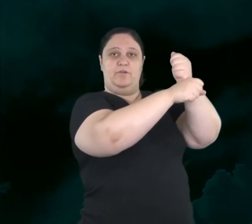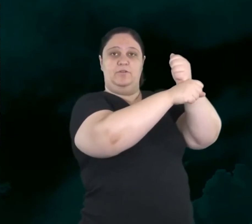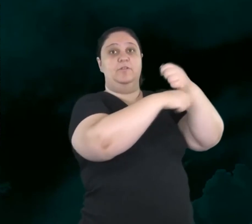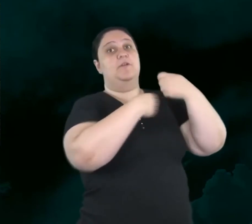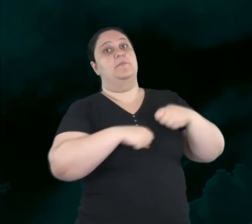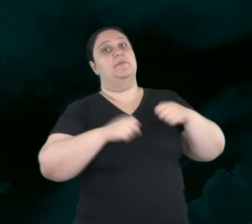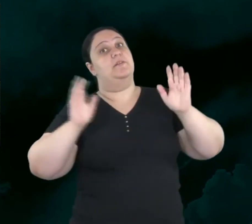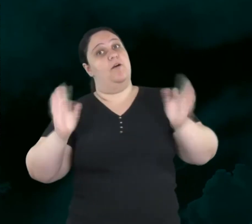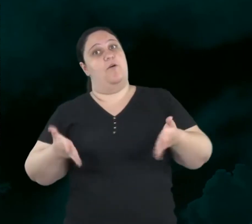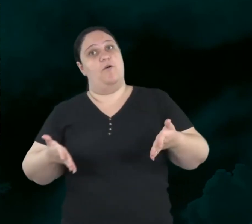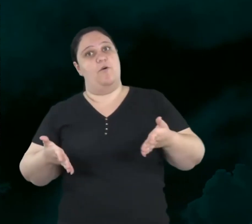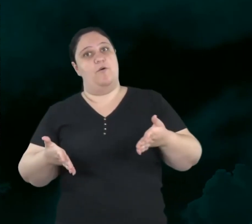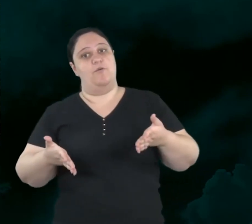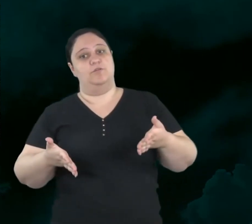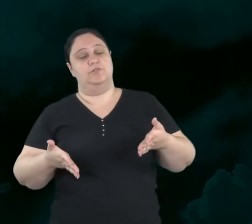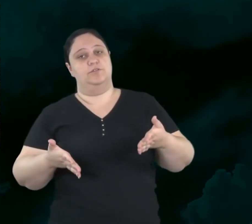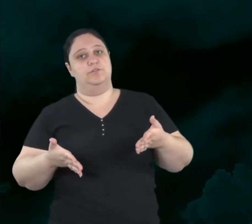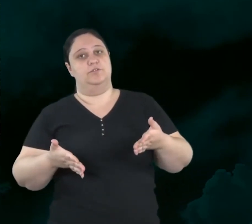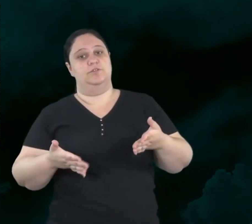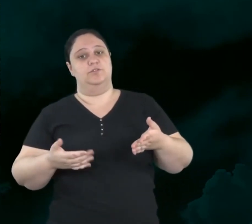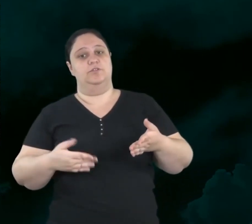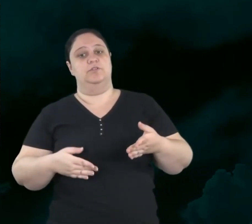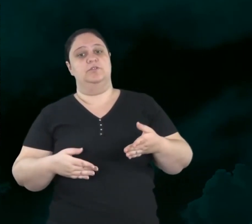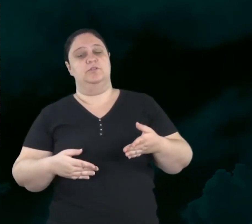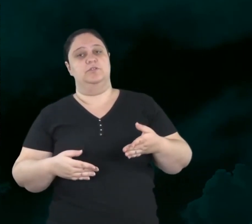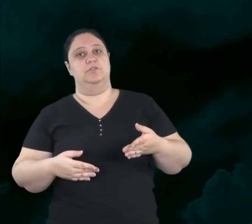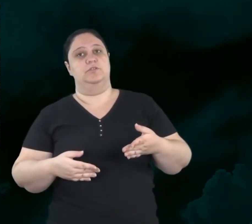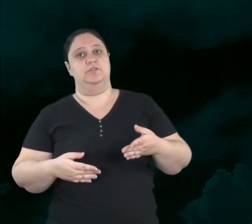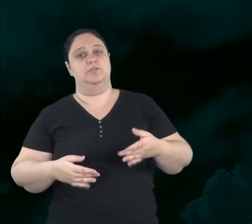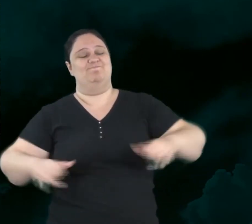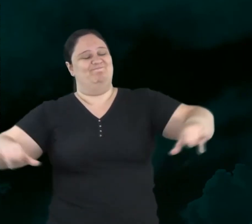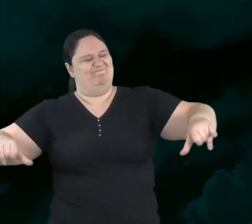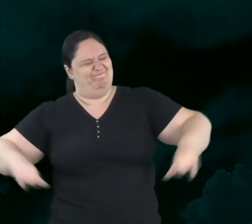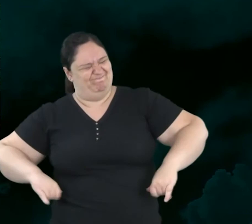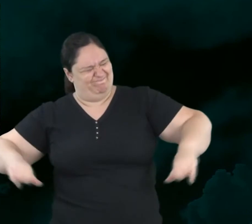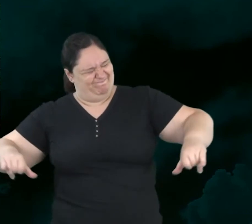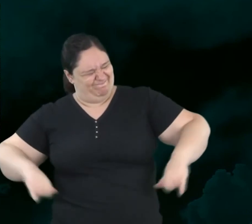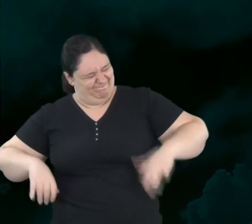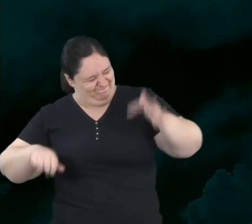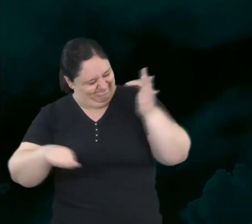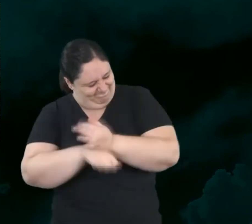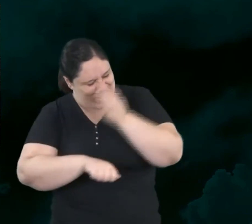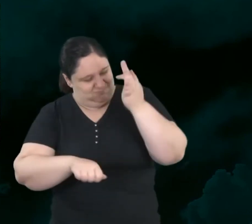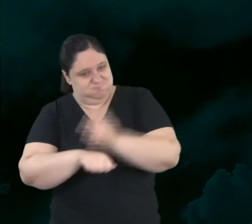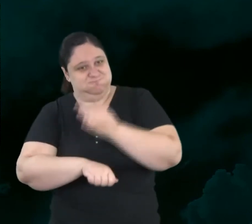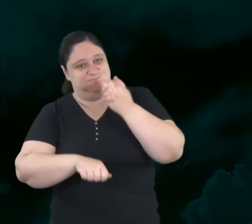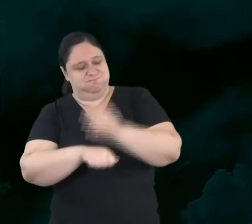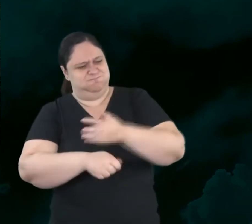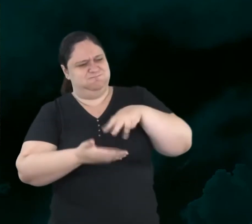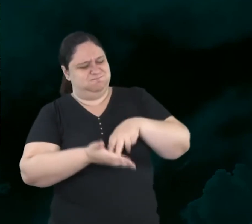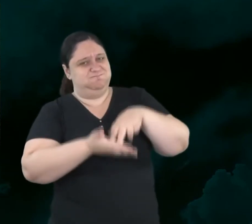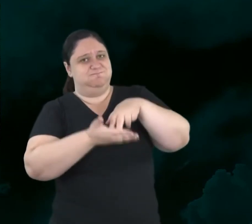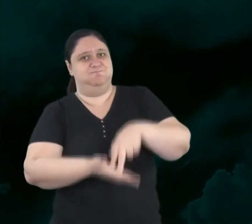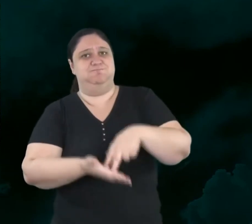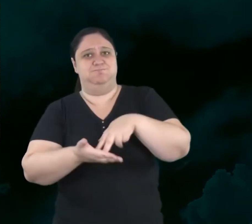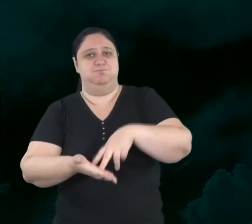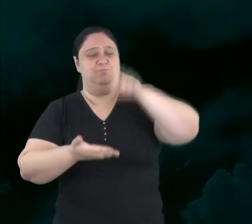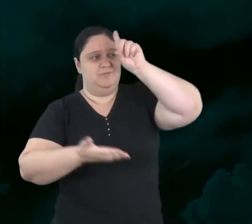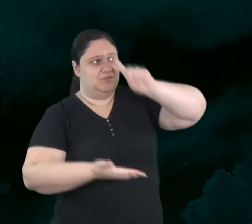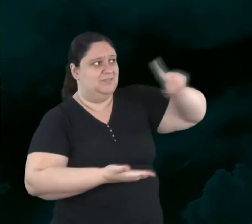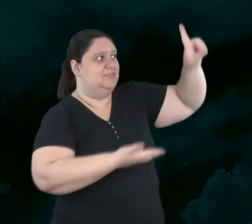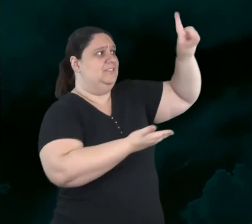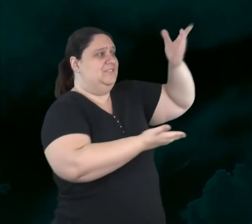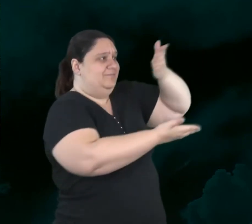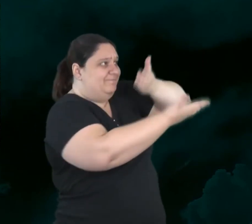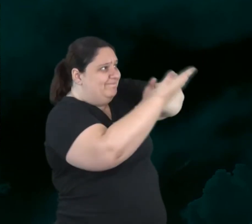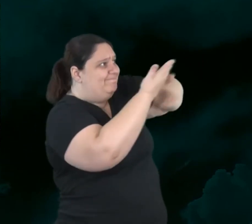hoje, gloriar-se também nas tribulações, também perseverar, e